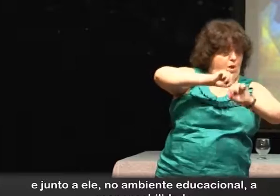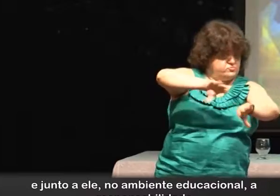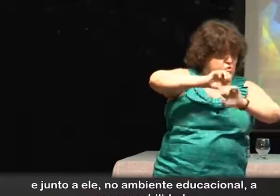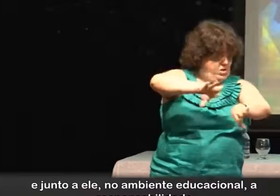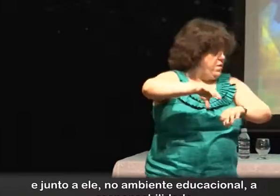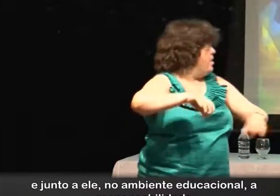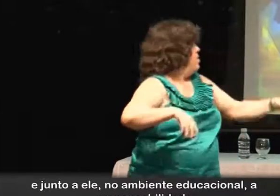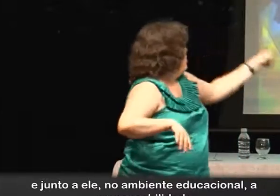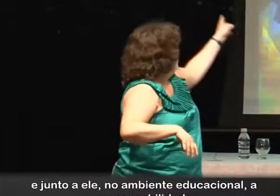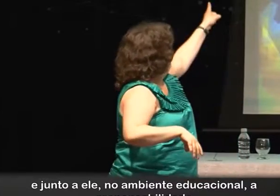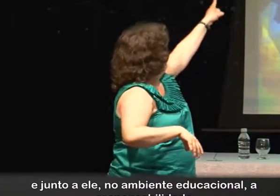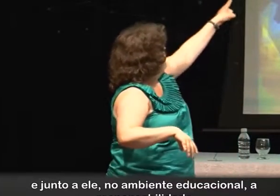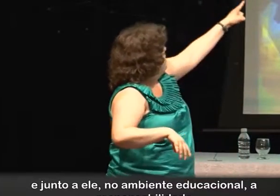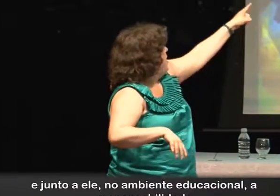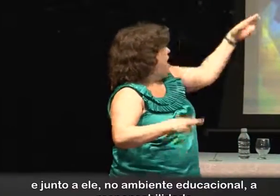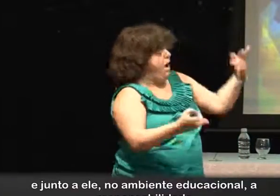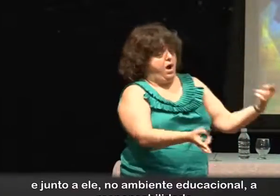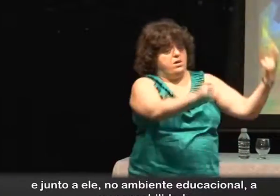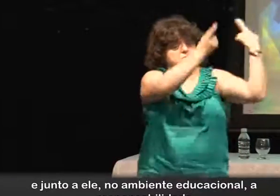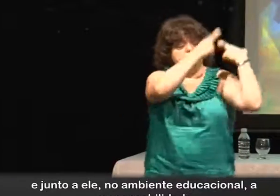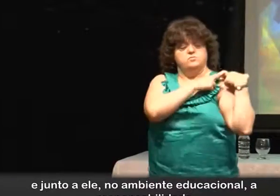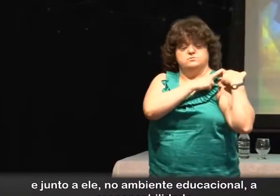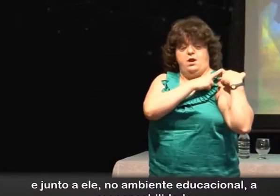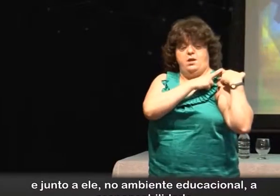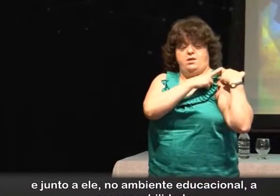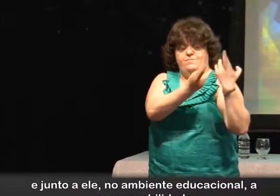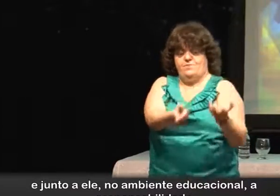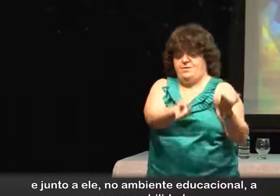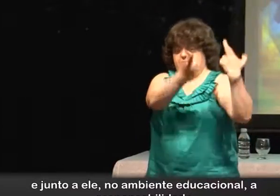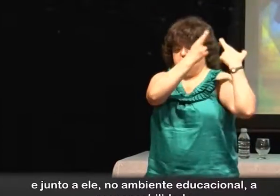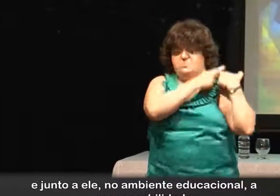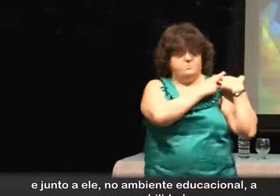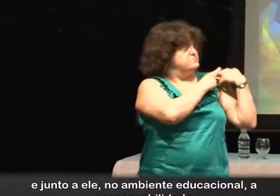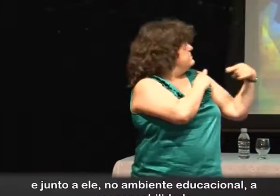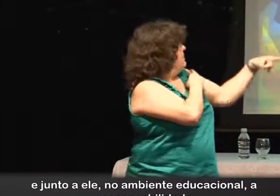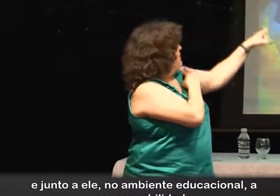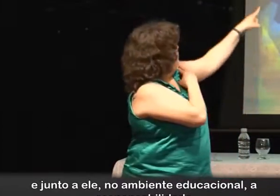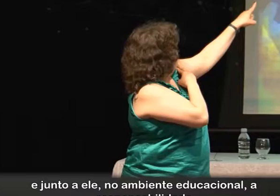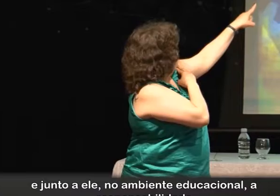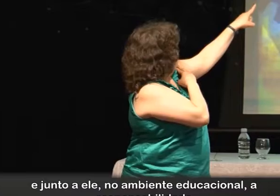e junto a ele, né, no ambiente educacional, a responsabilidade